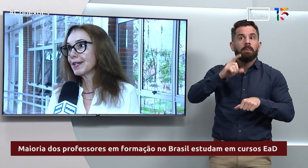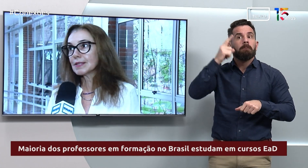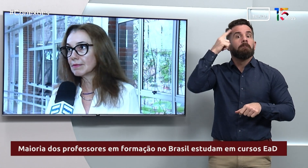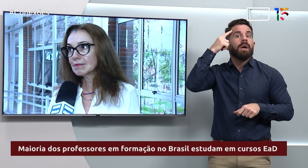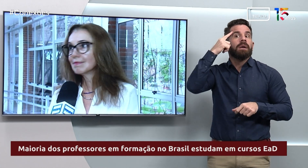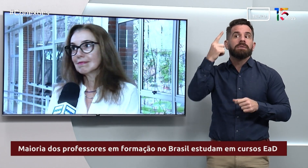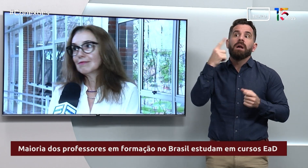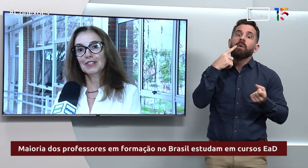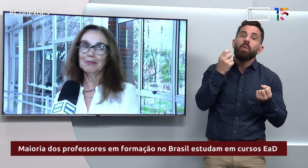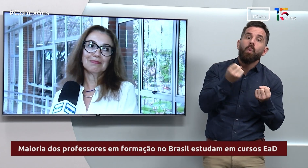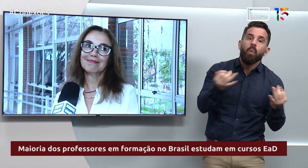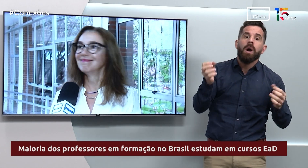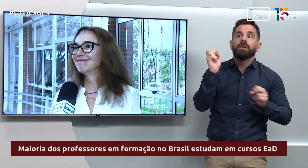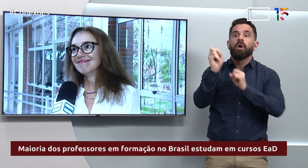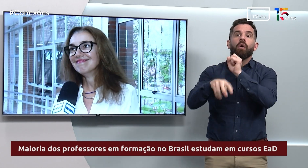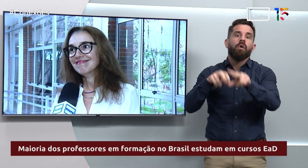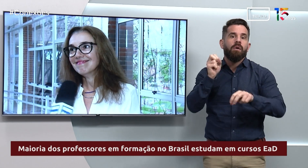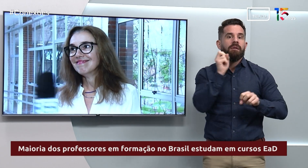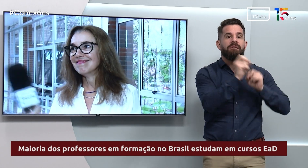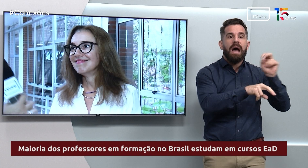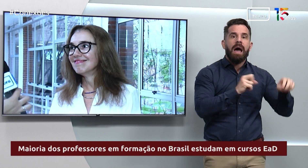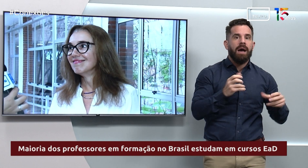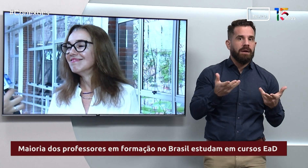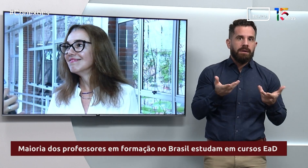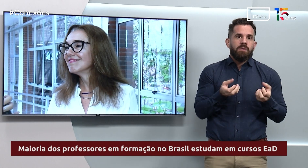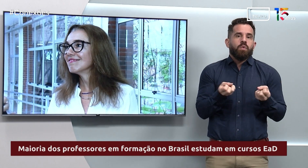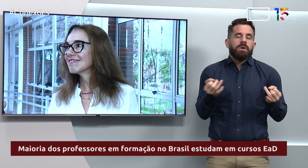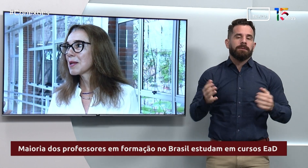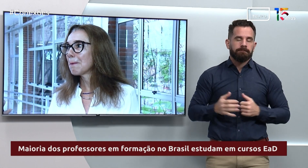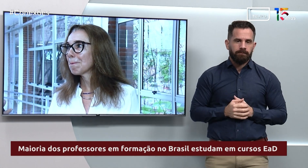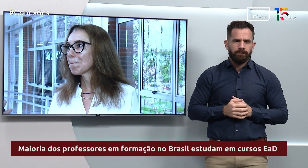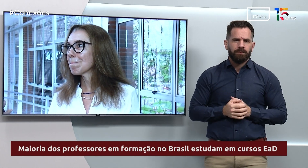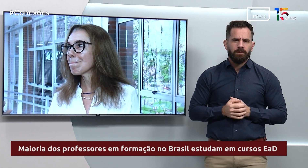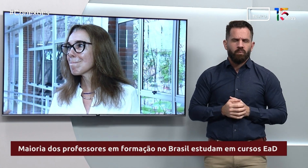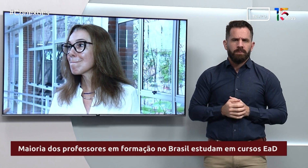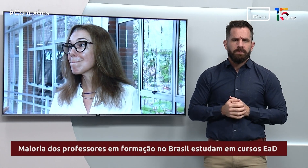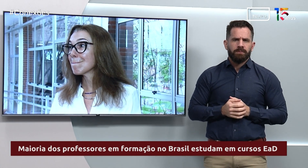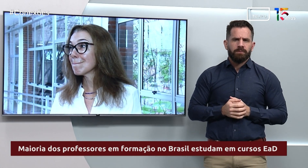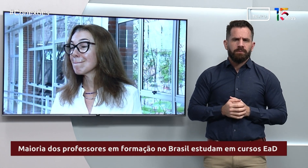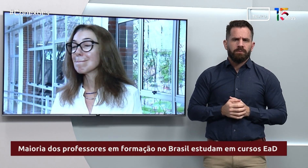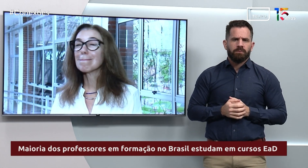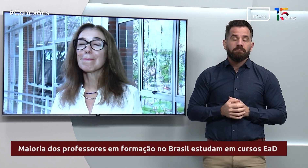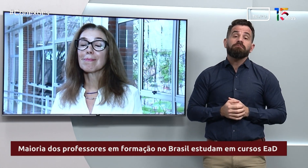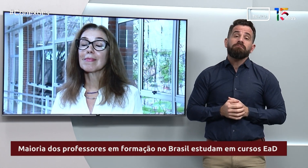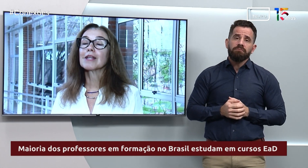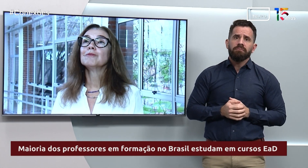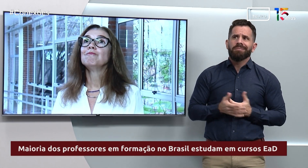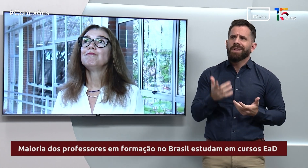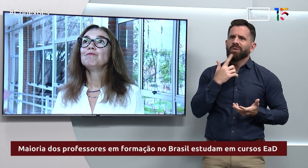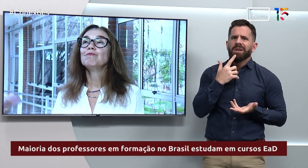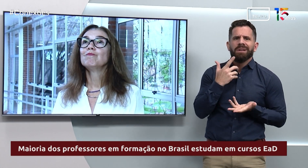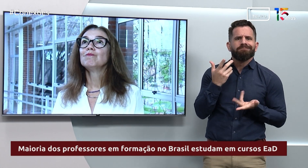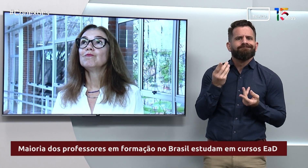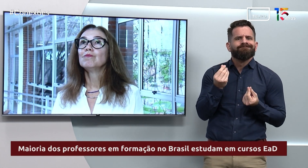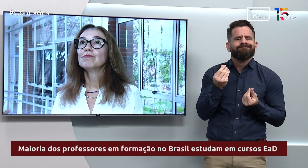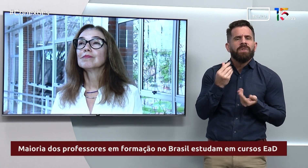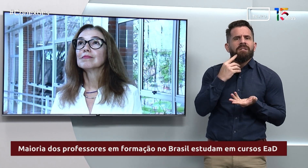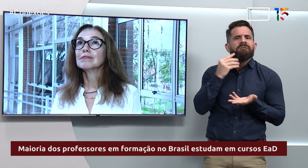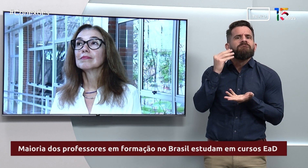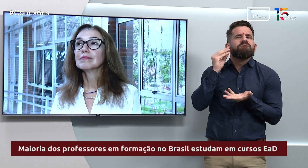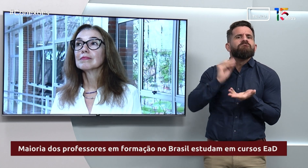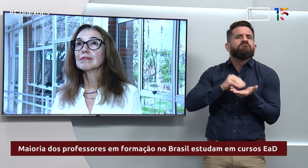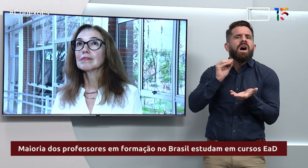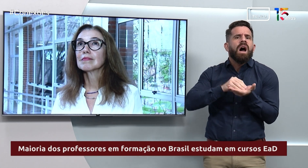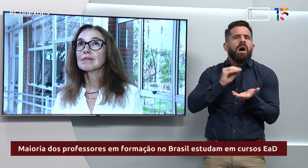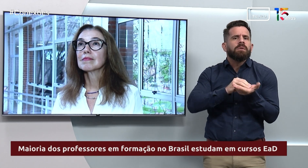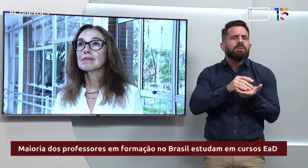a oferta, enfim. Entendi. E quais as principais faltas mesmo na aprendizagem desses alunos que podem